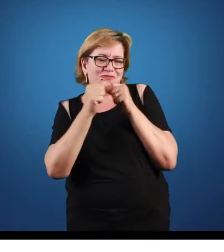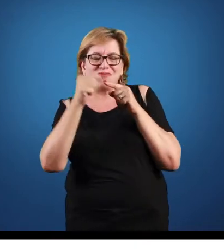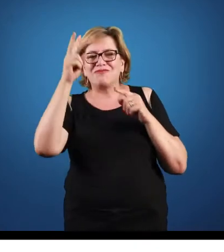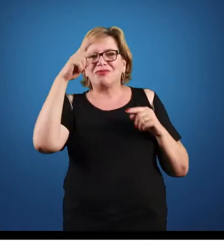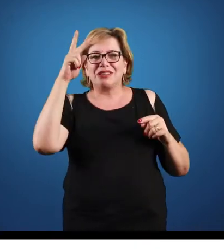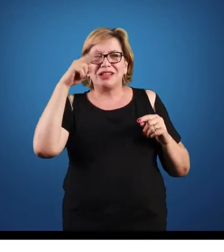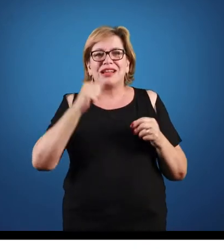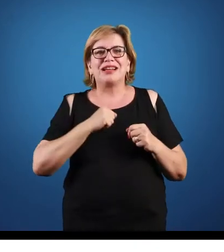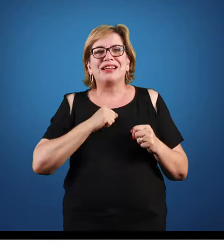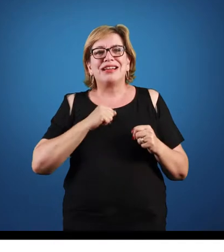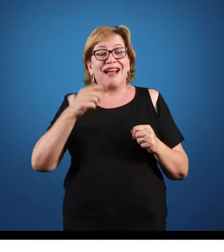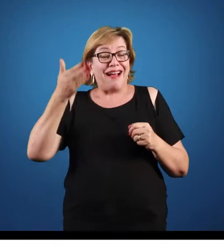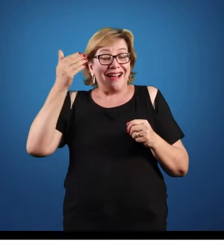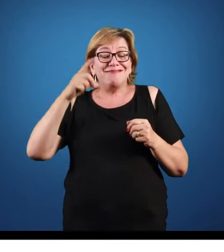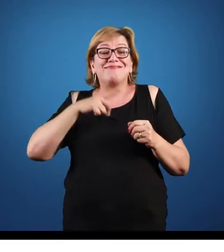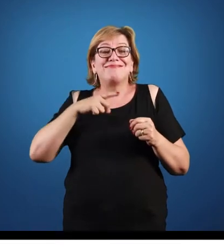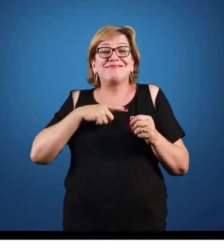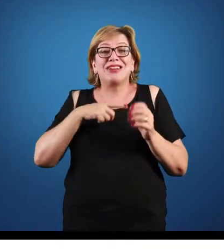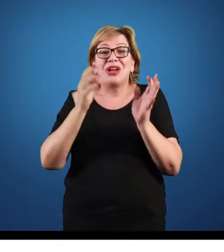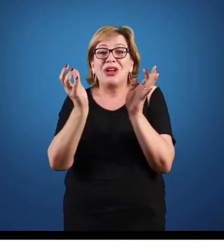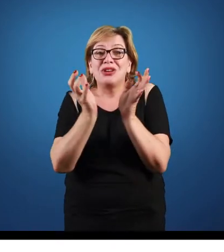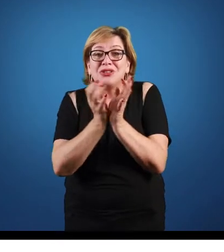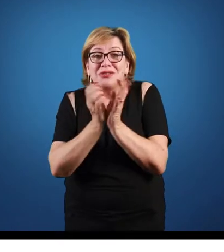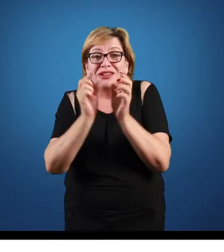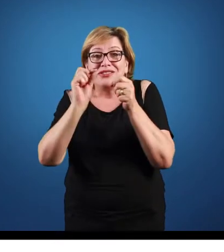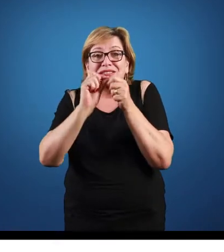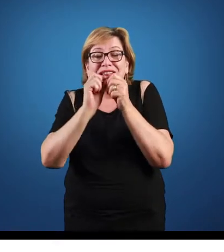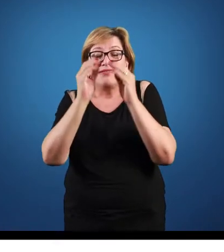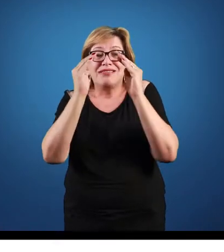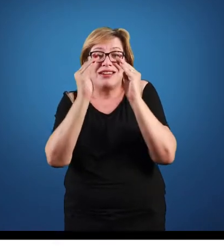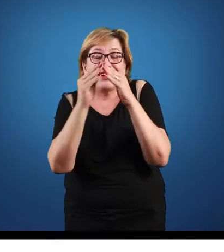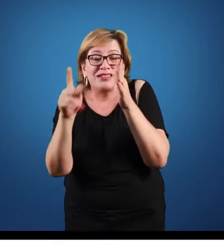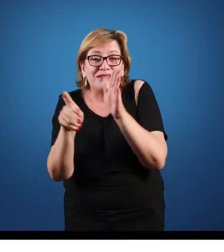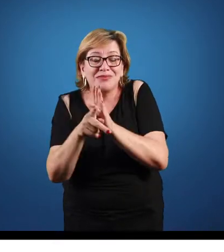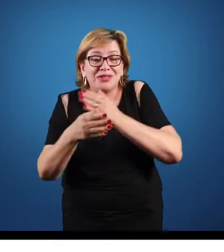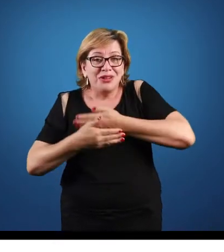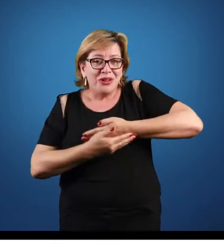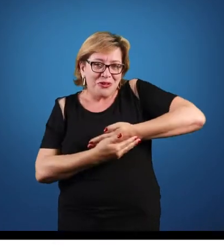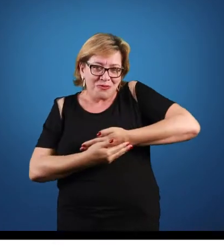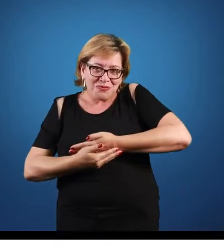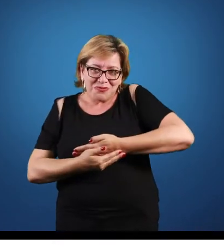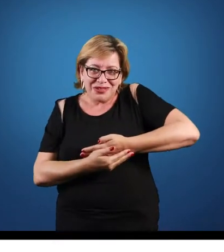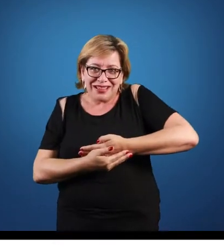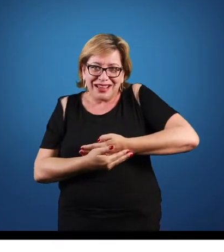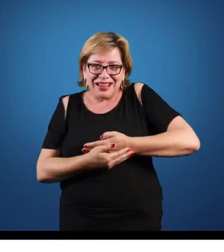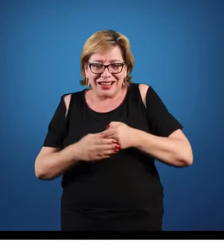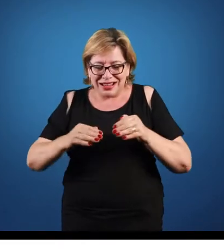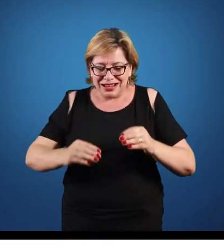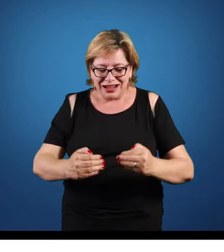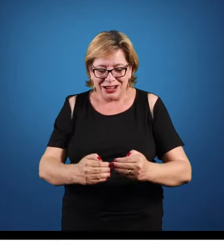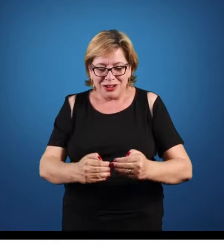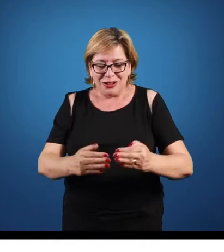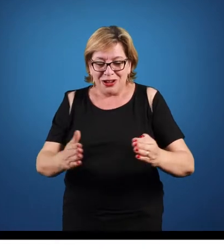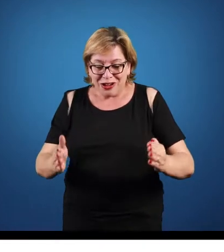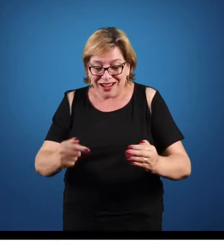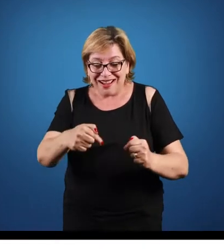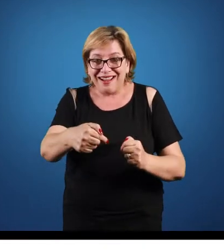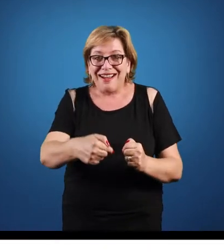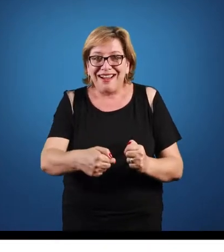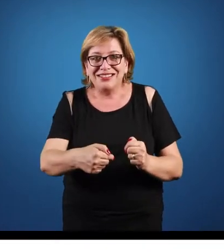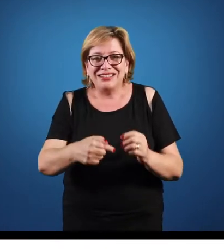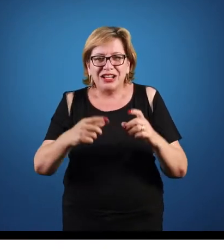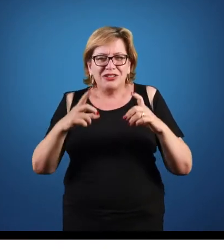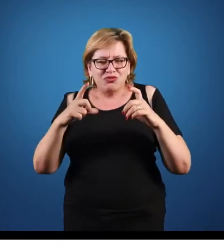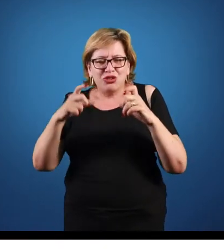história né teve uma vez uma equipe que eu lembro elas usaram uma casinha de boneca que ela já tinha pronta então a própria casa que ela era aberta na frente nela elas